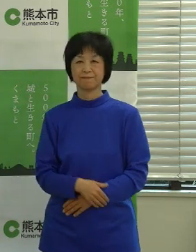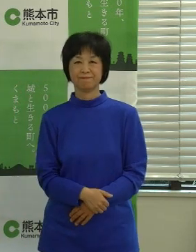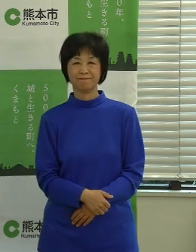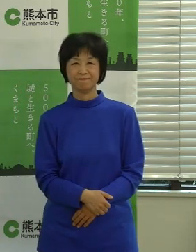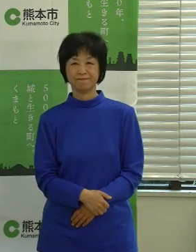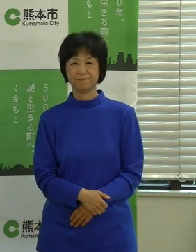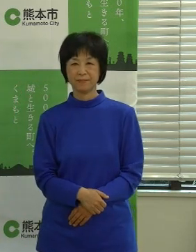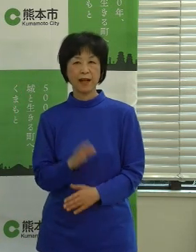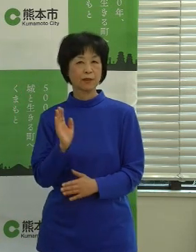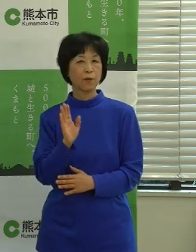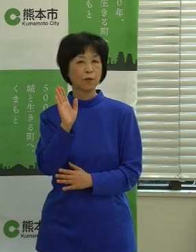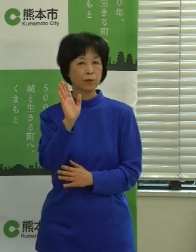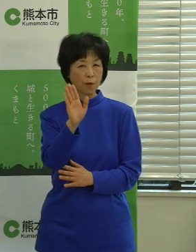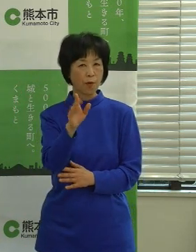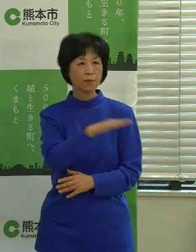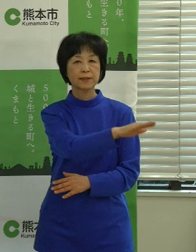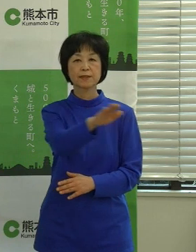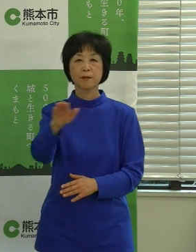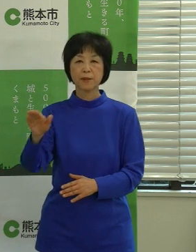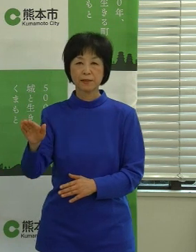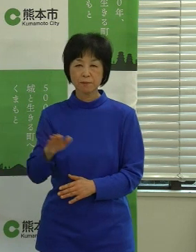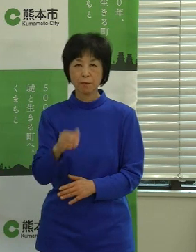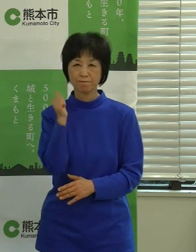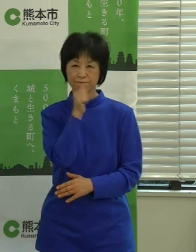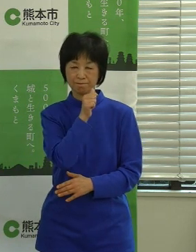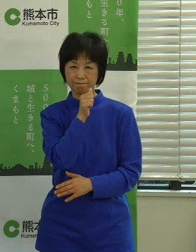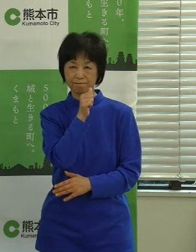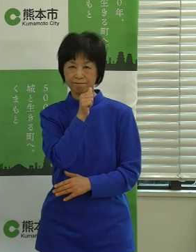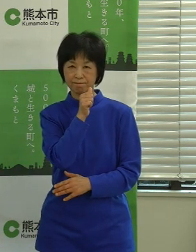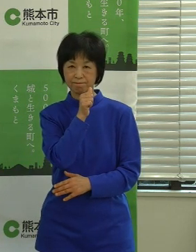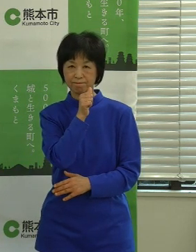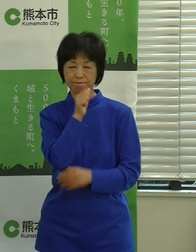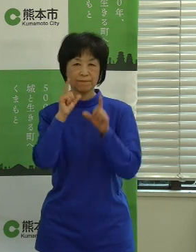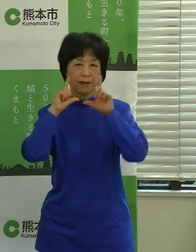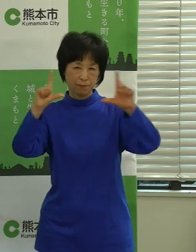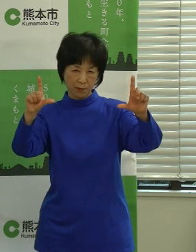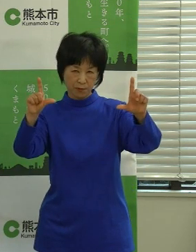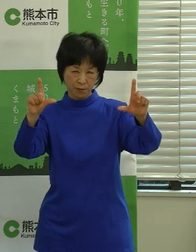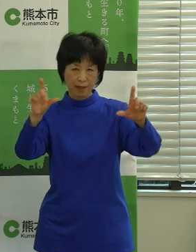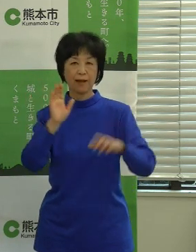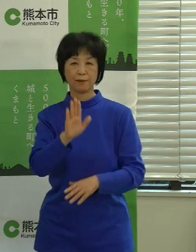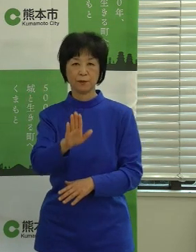にアナウンスをしていくんではないかなというふうに思います。